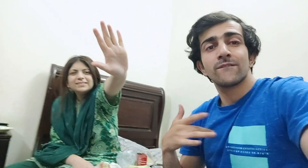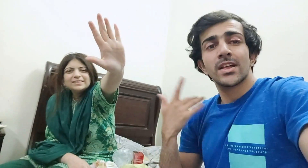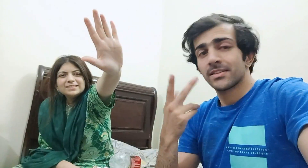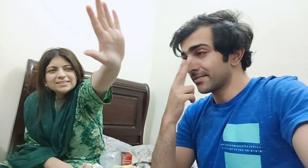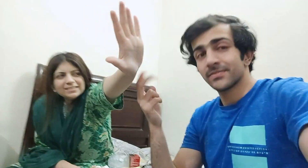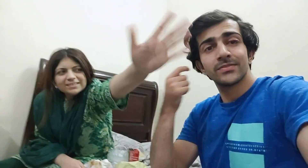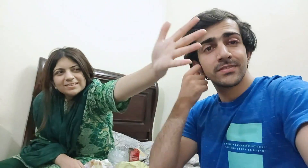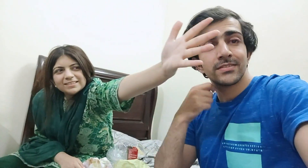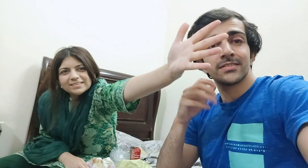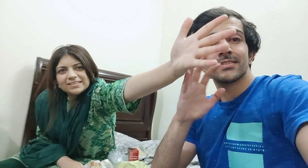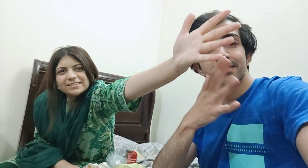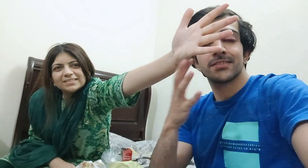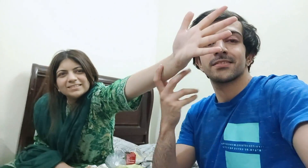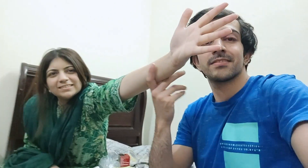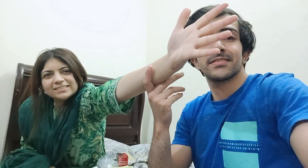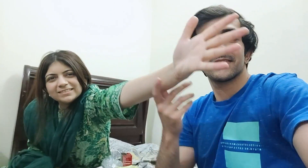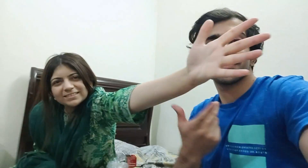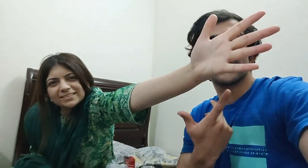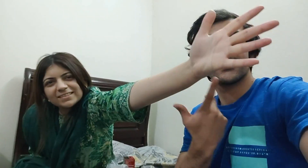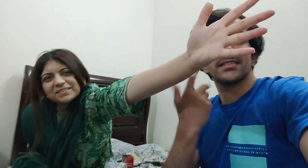में बताएं, बस करो बस करो बस करो।